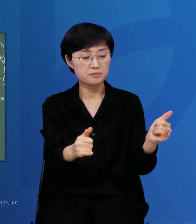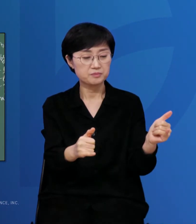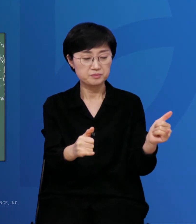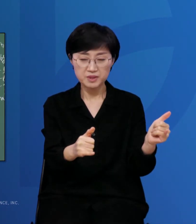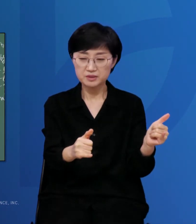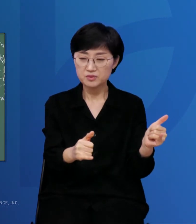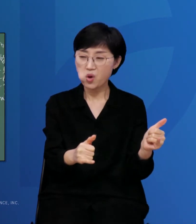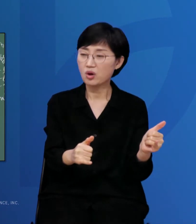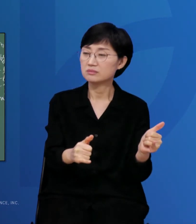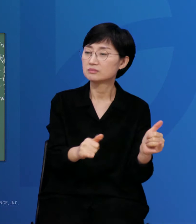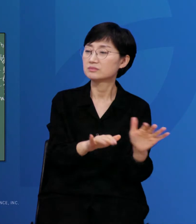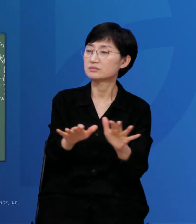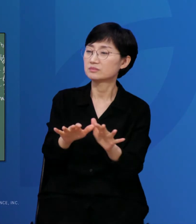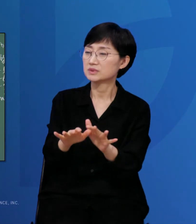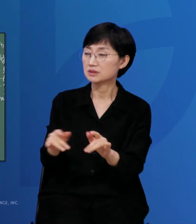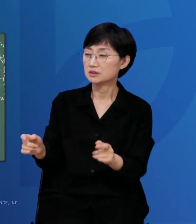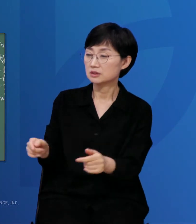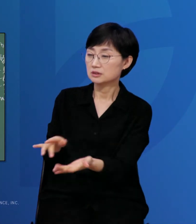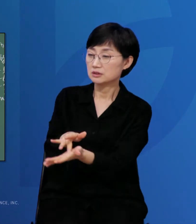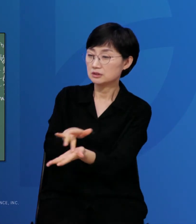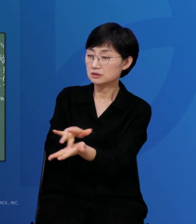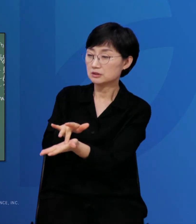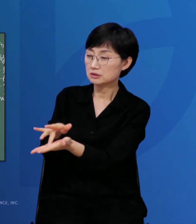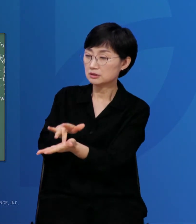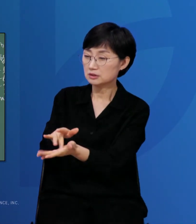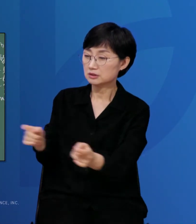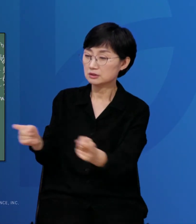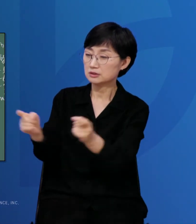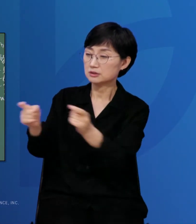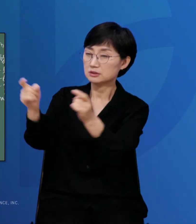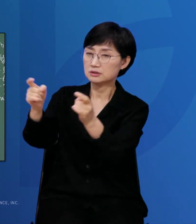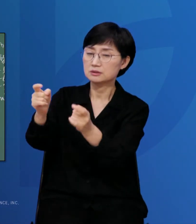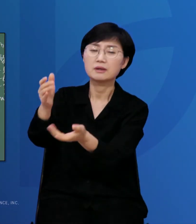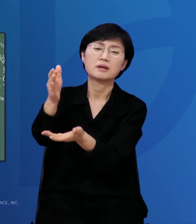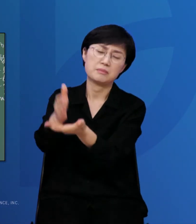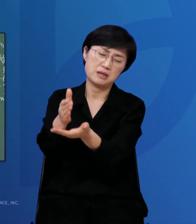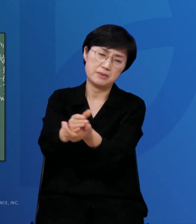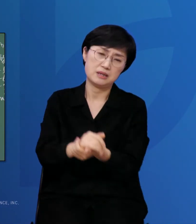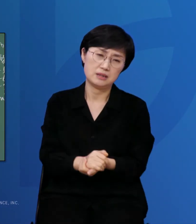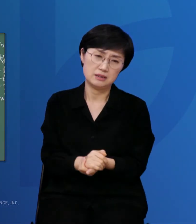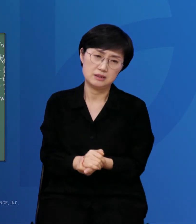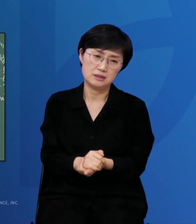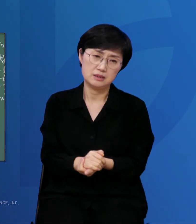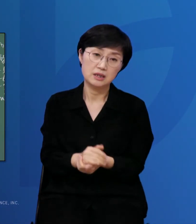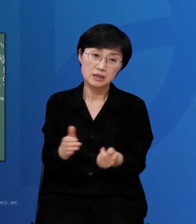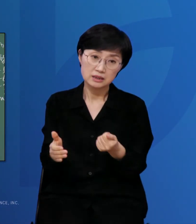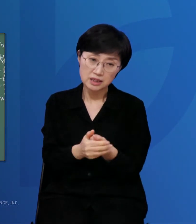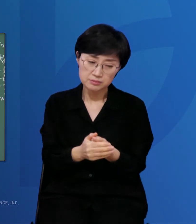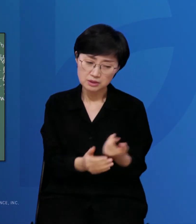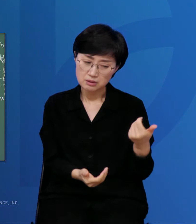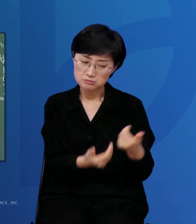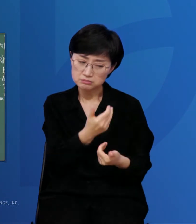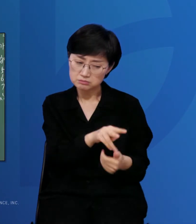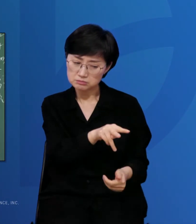먼저 눈을 떠서 형제 티 보지 말고 들보부터 봐라.